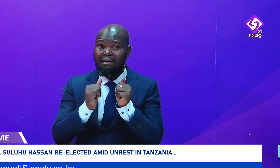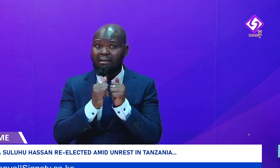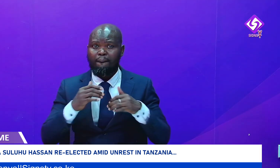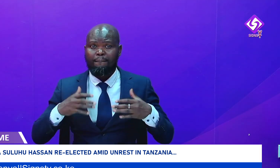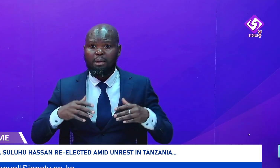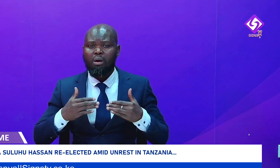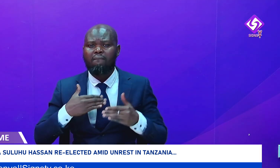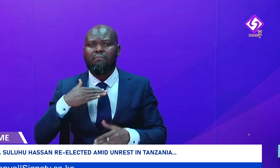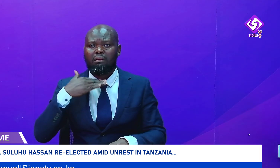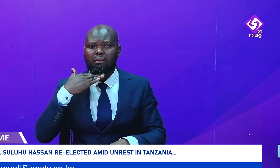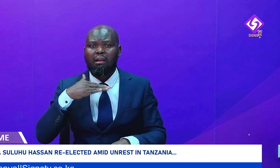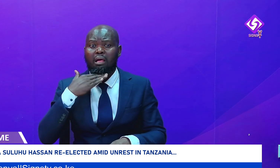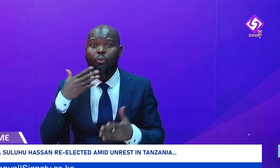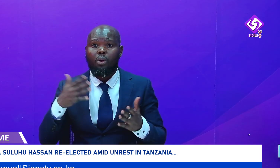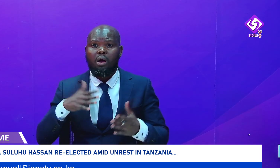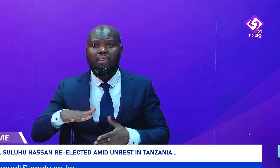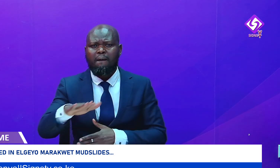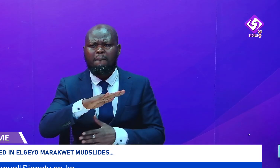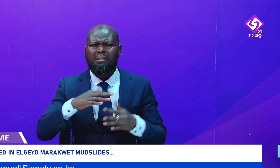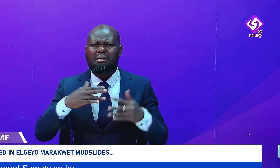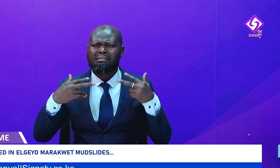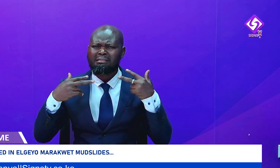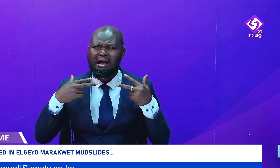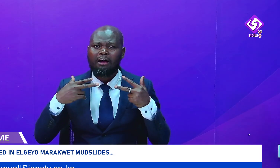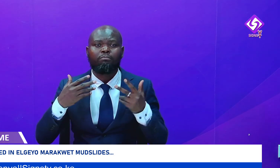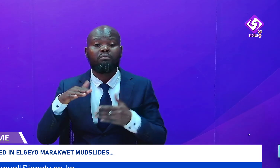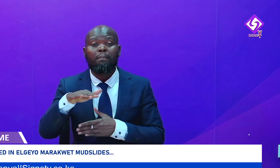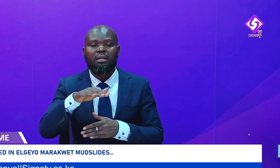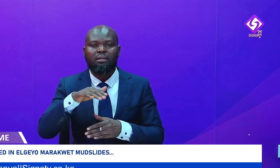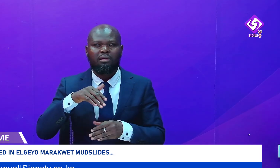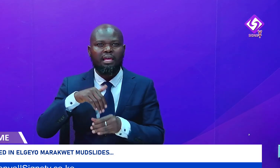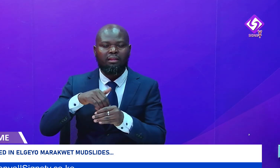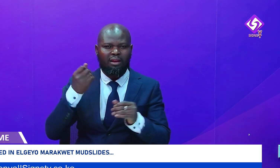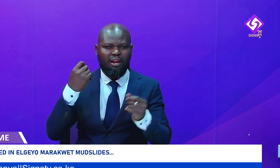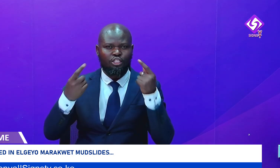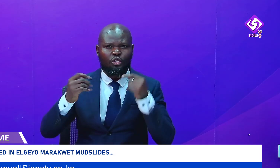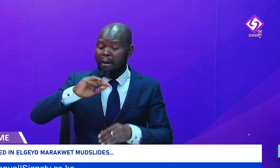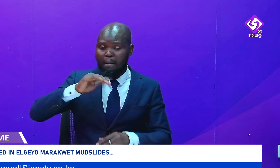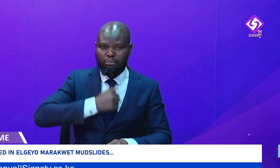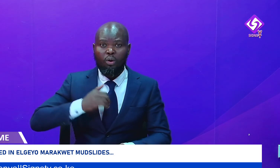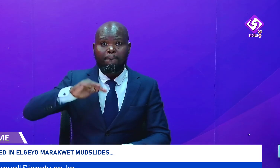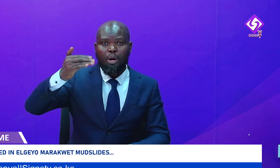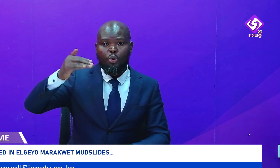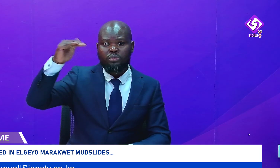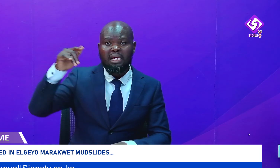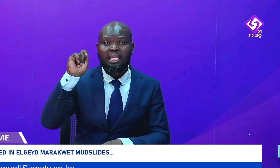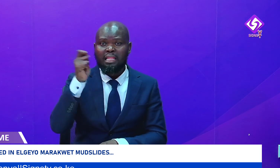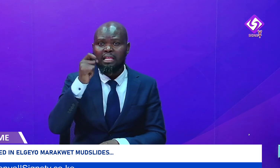On other news, at least 10 people have died after mudslides struck Chesongoch area in Kerio Valley, Elgeyo